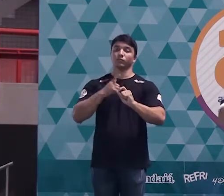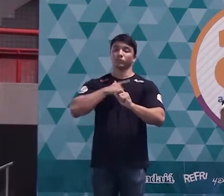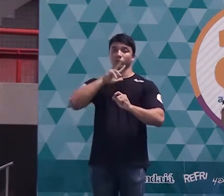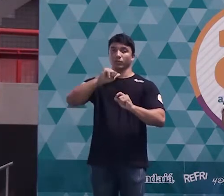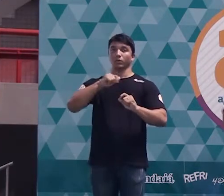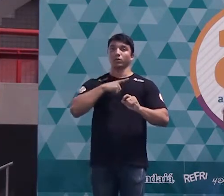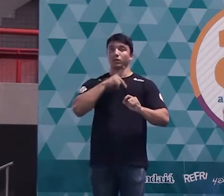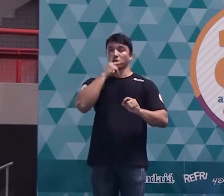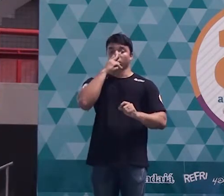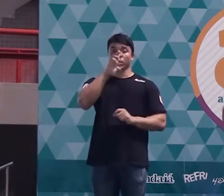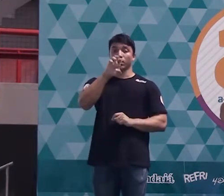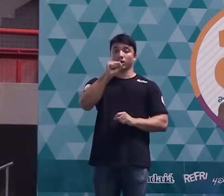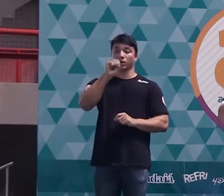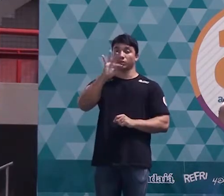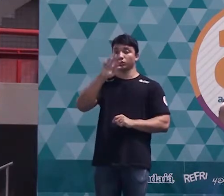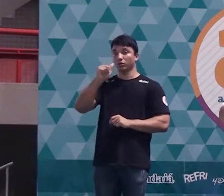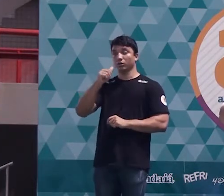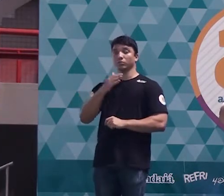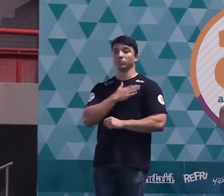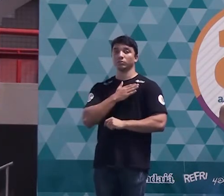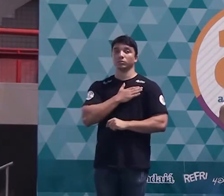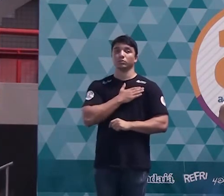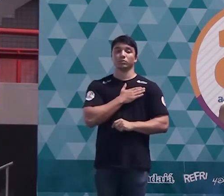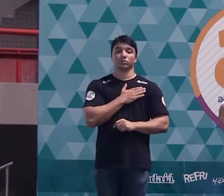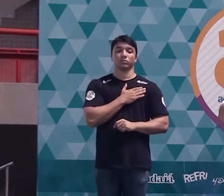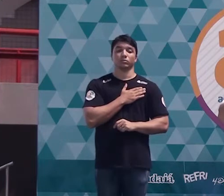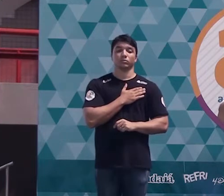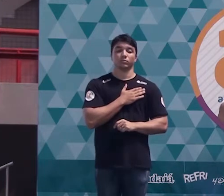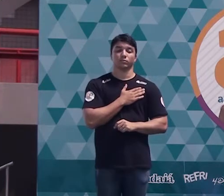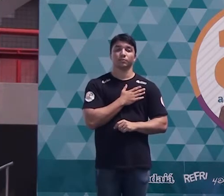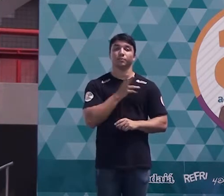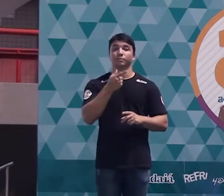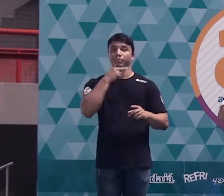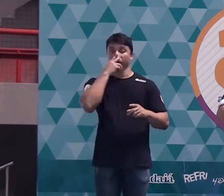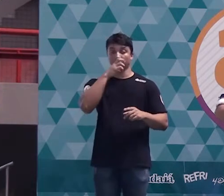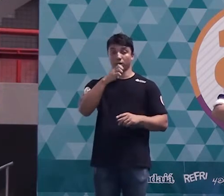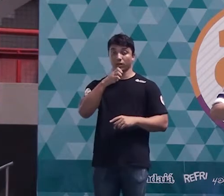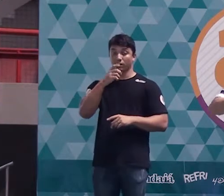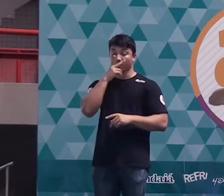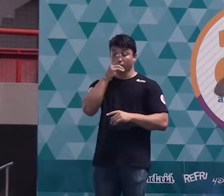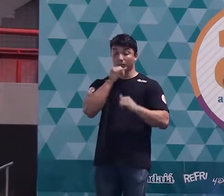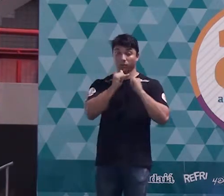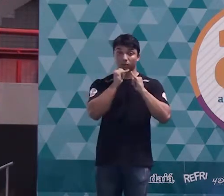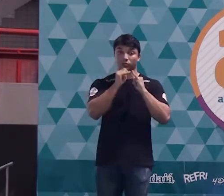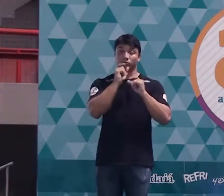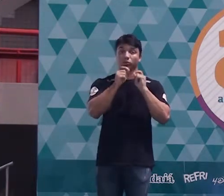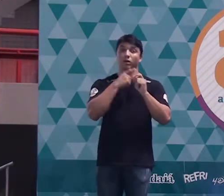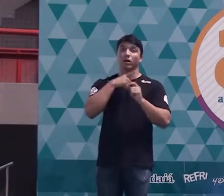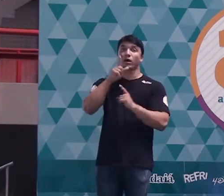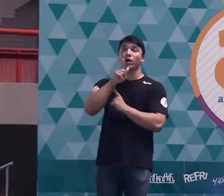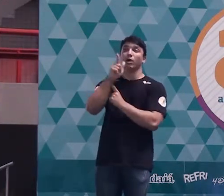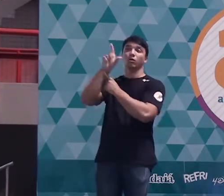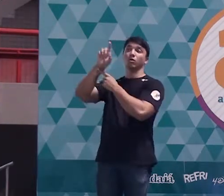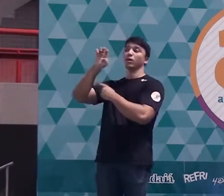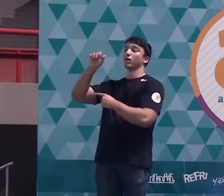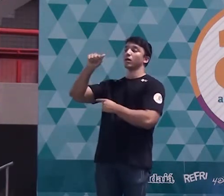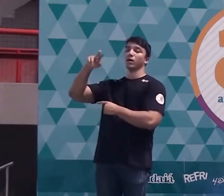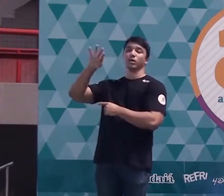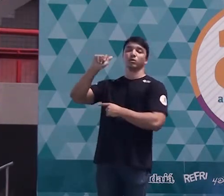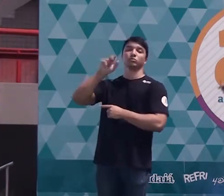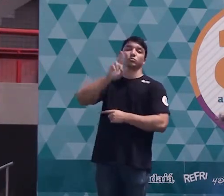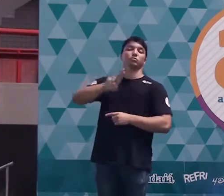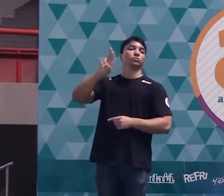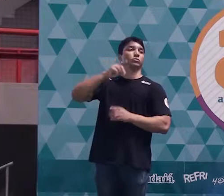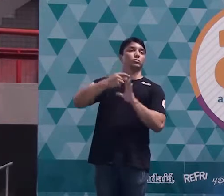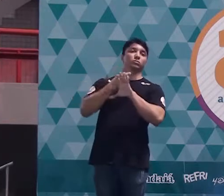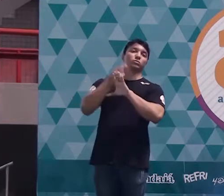é igual a esta que está comigo. E parece com aquela que nós utilizamos